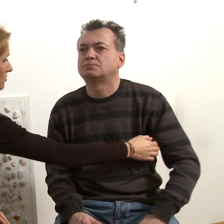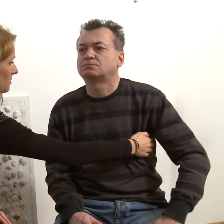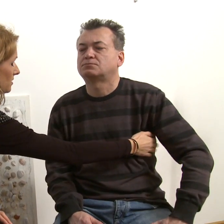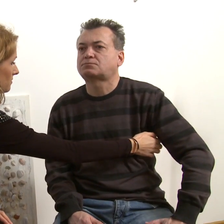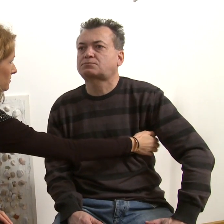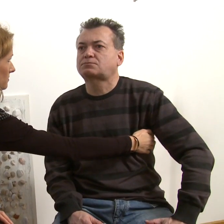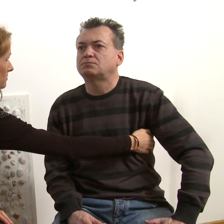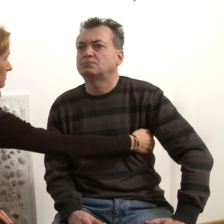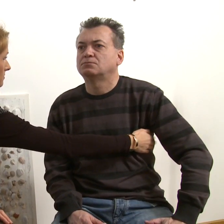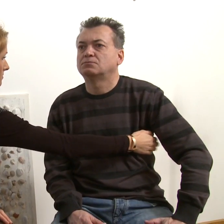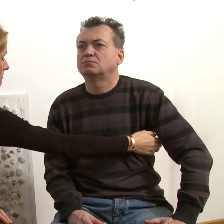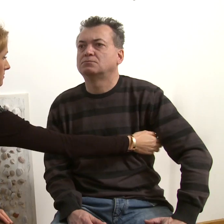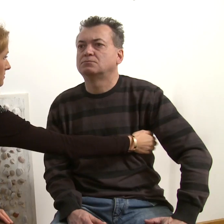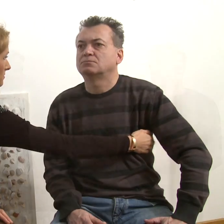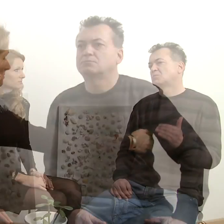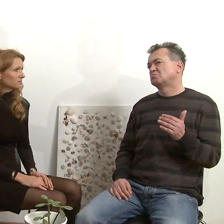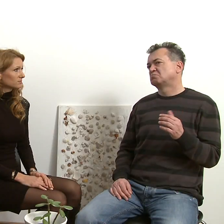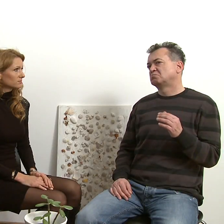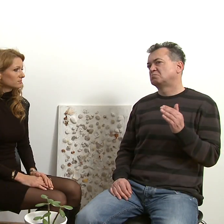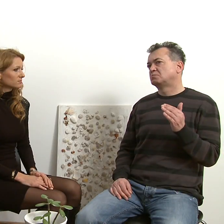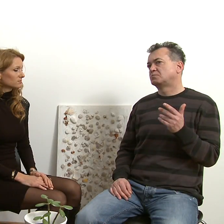Velik strah v meni.